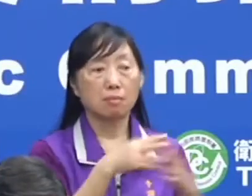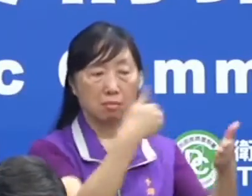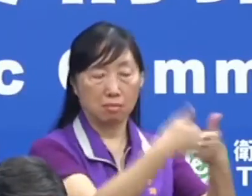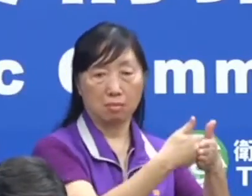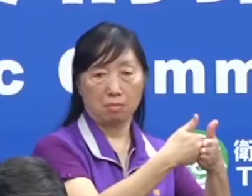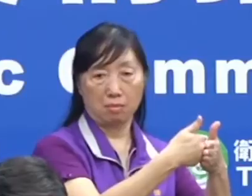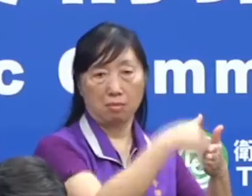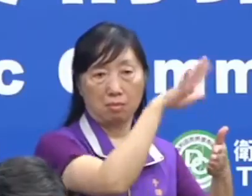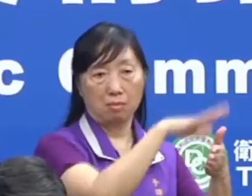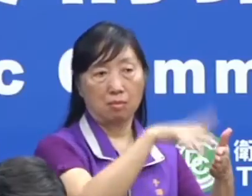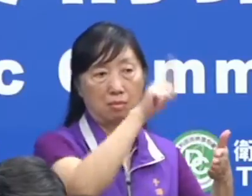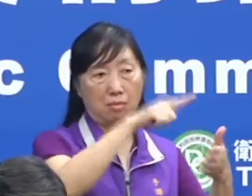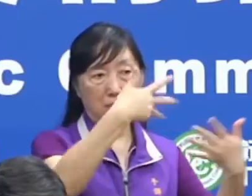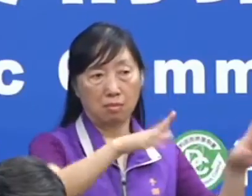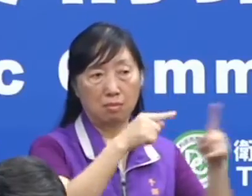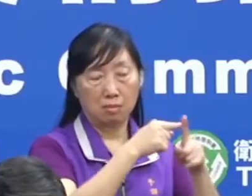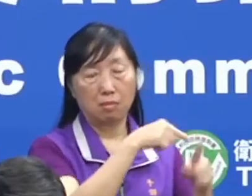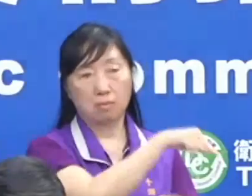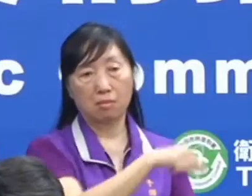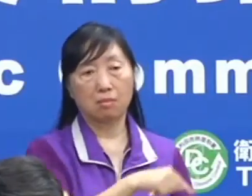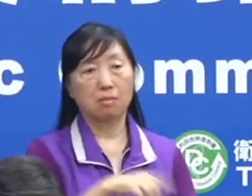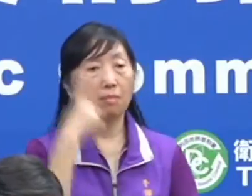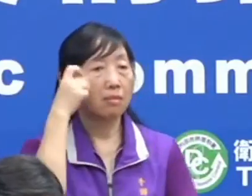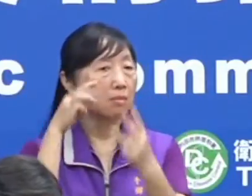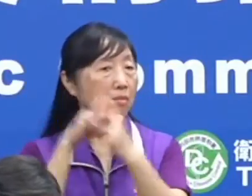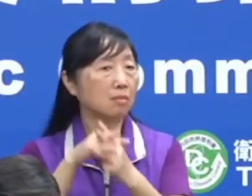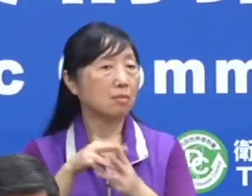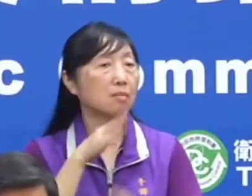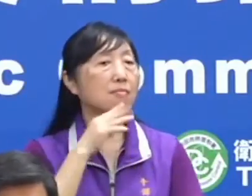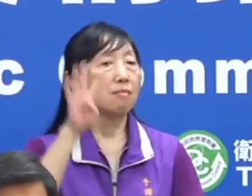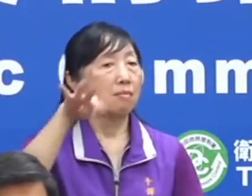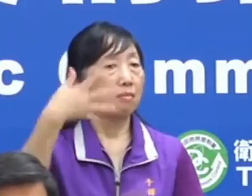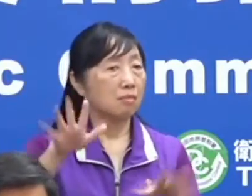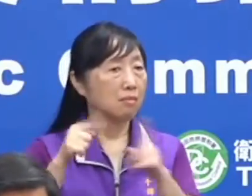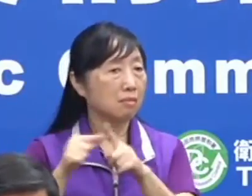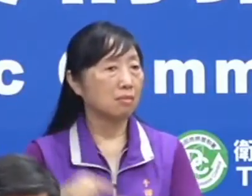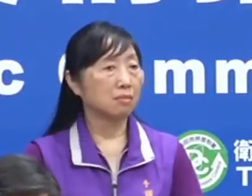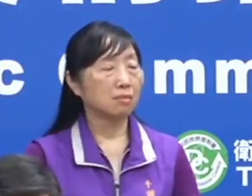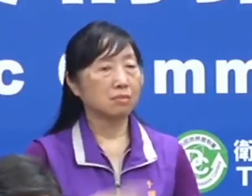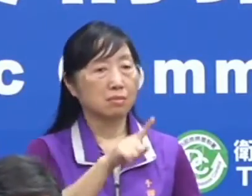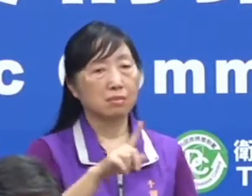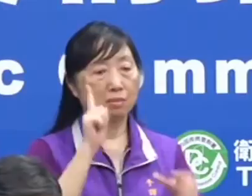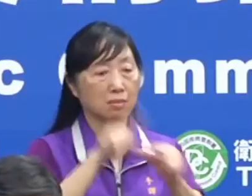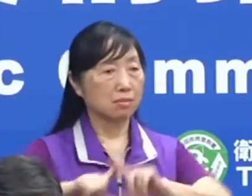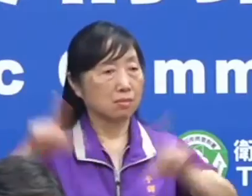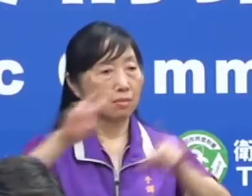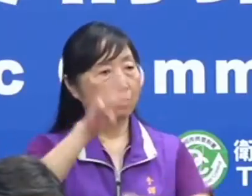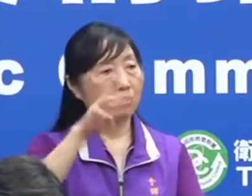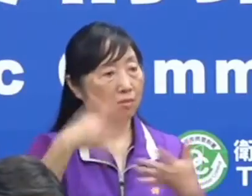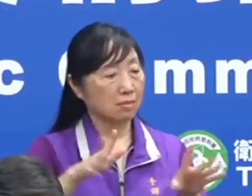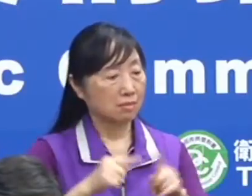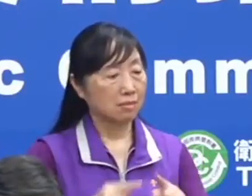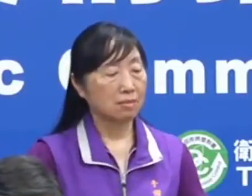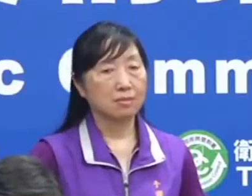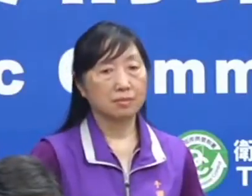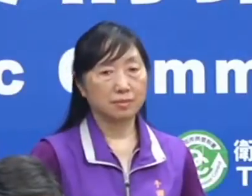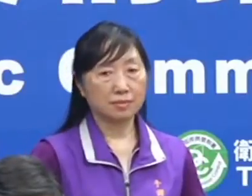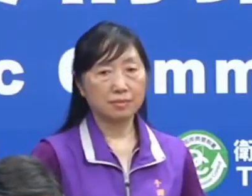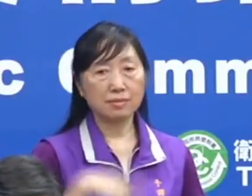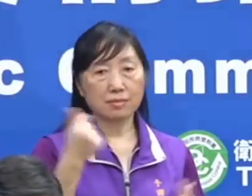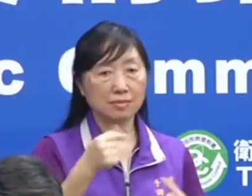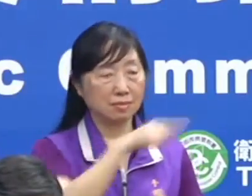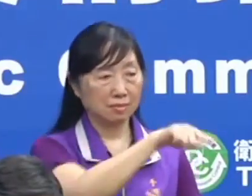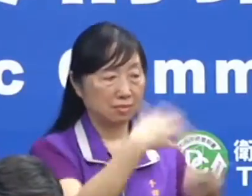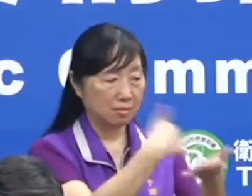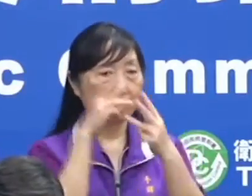外6000多例，欧洲4000多例，另外中东这边有3000多例，那这样的一个比例